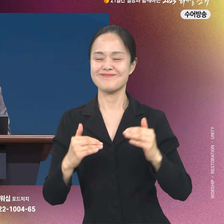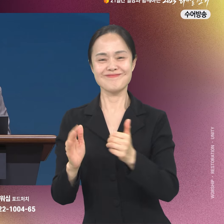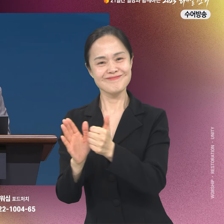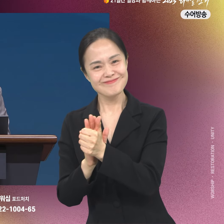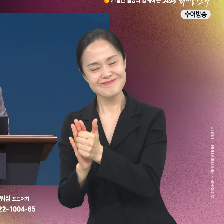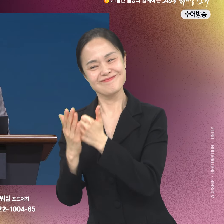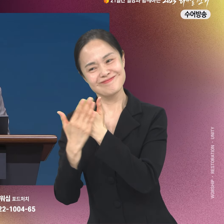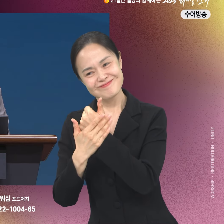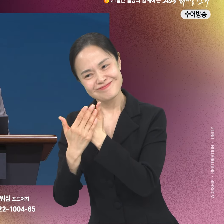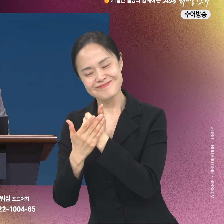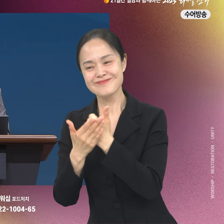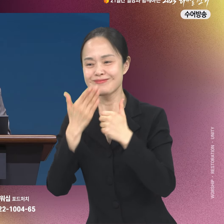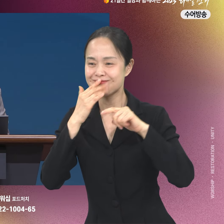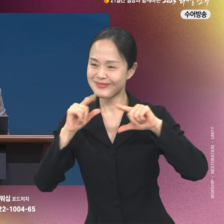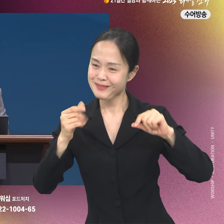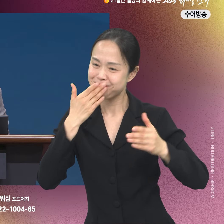겁니다.